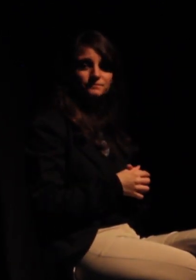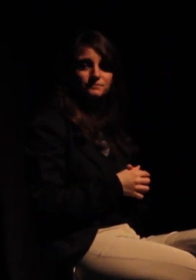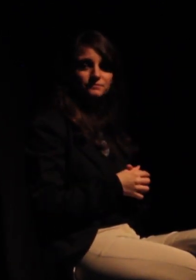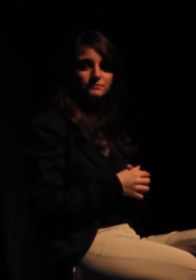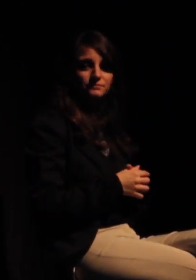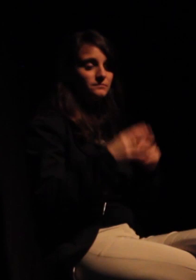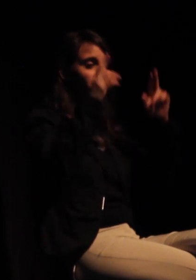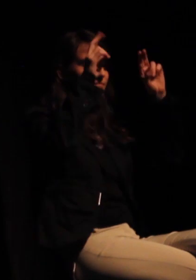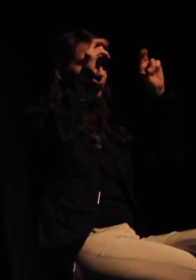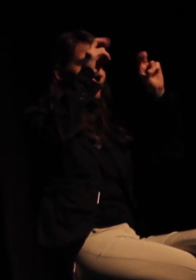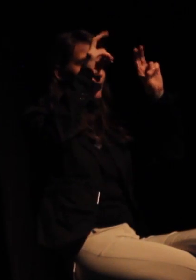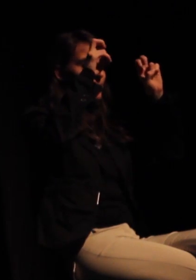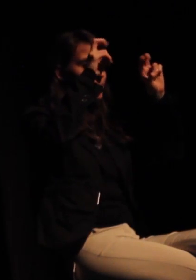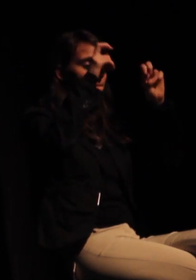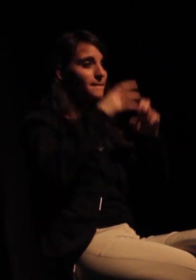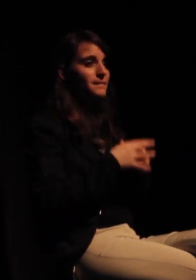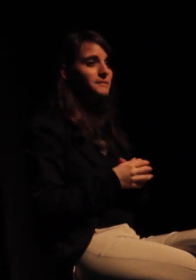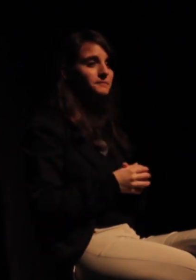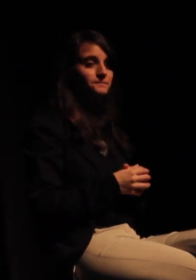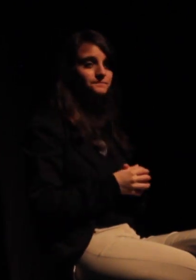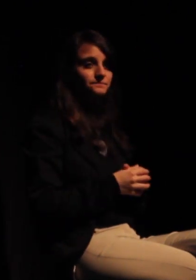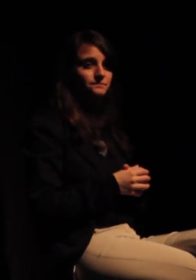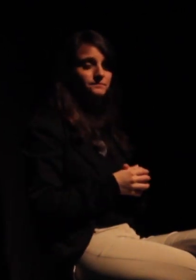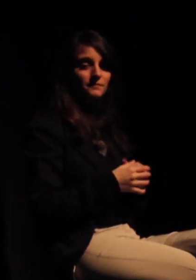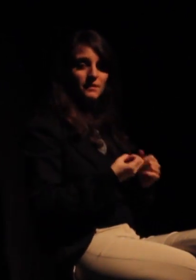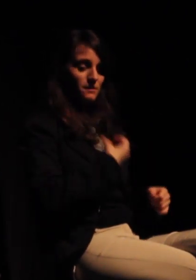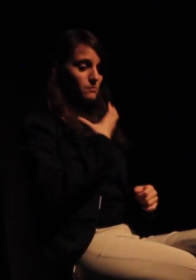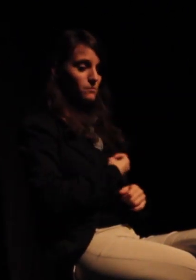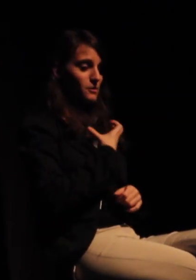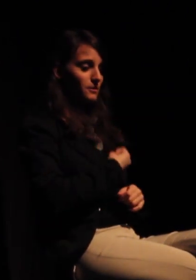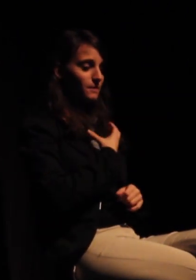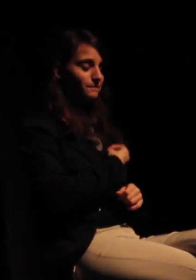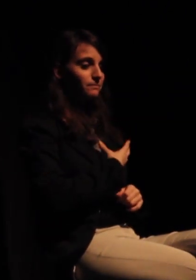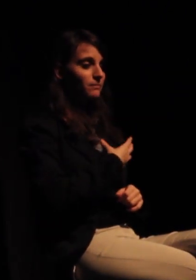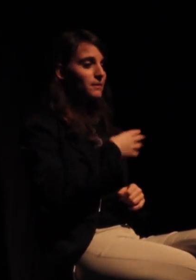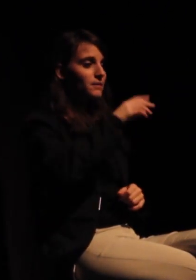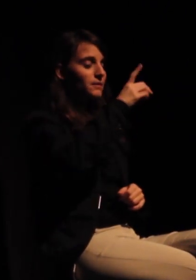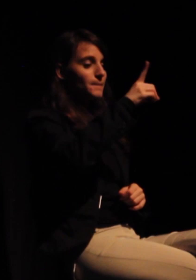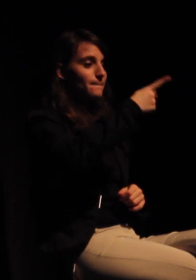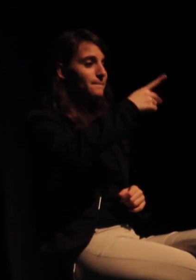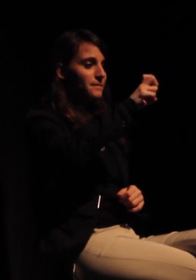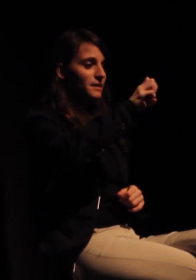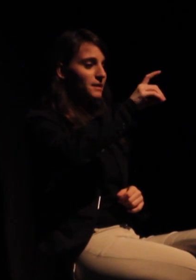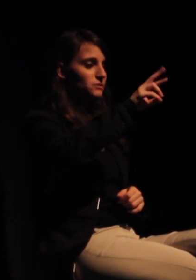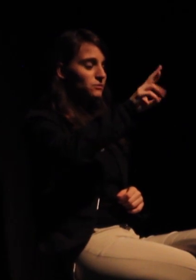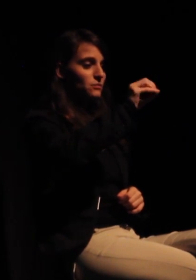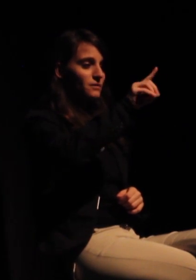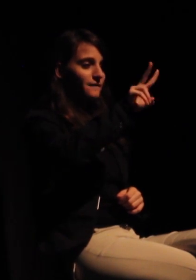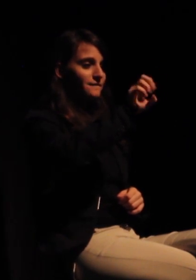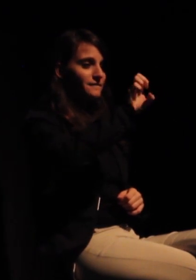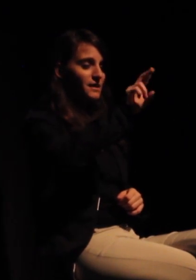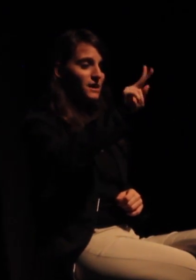O título foi tirado de um texto, de um poema do Bertolt Brecht, de 1921, que se chama Pobre